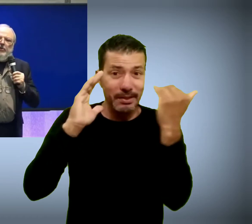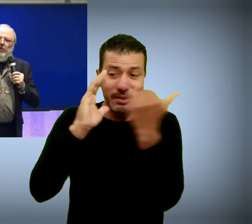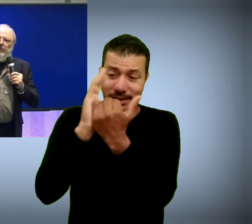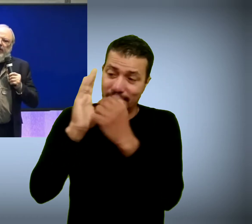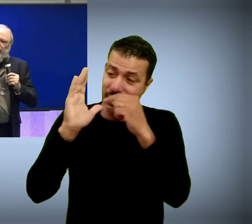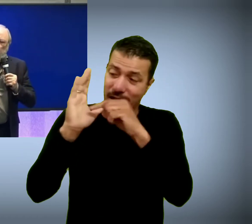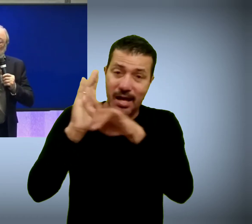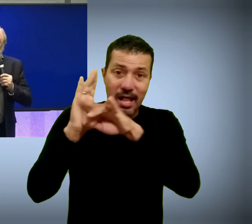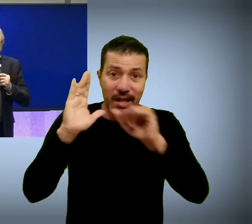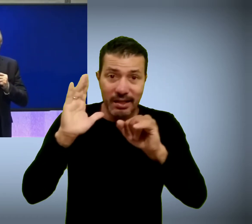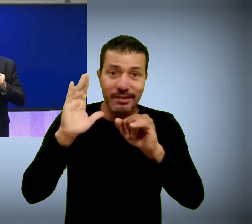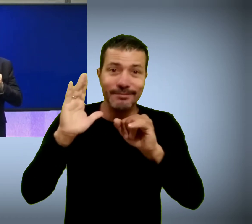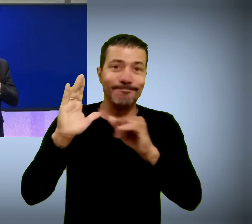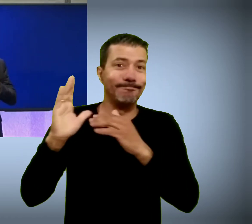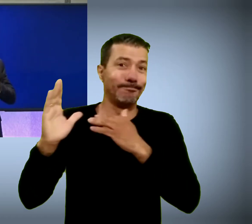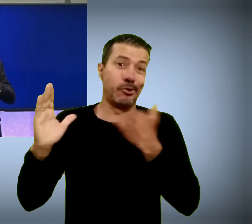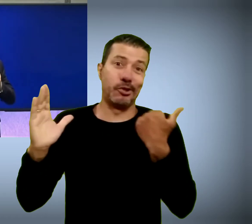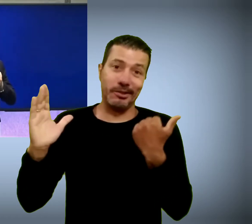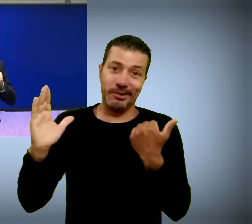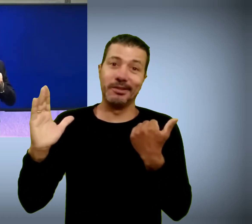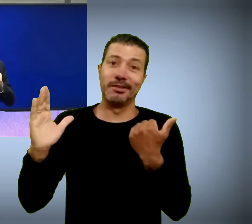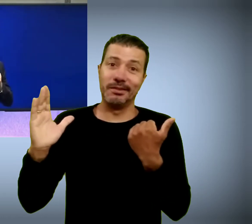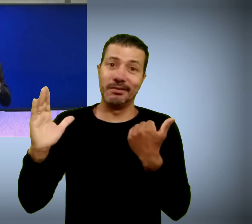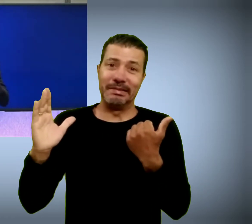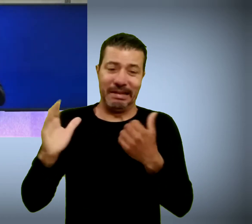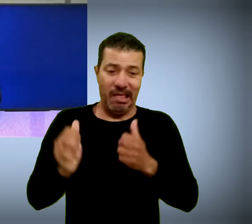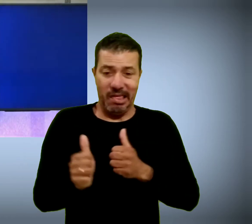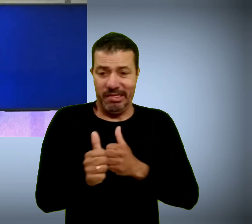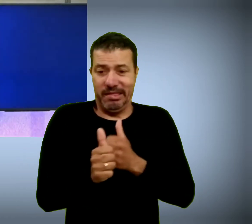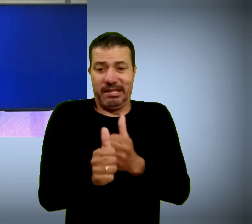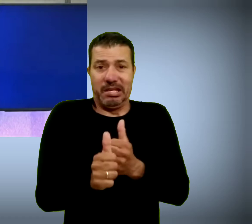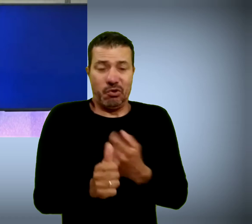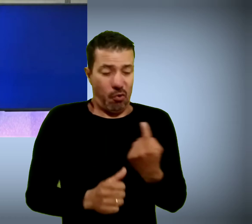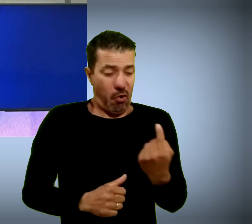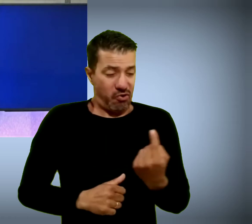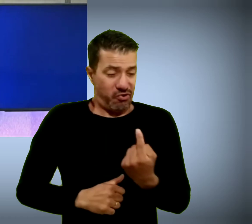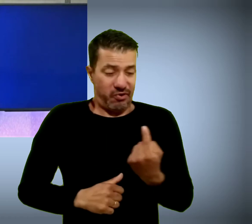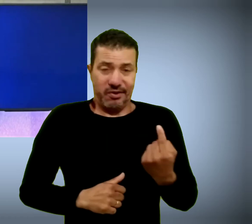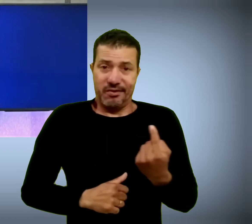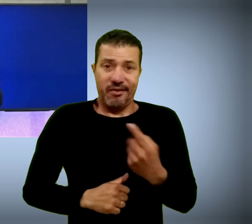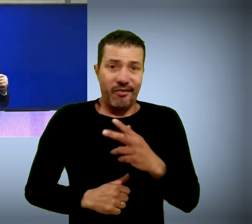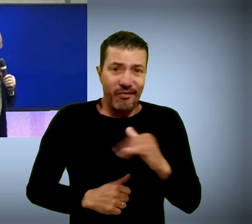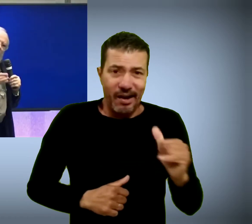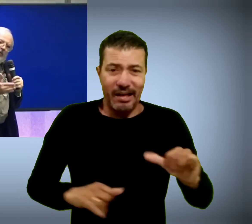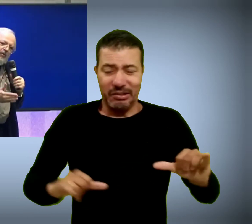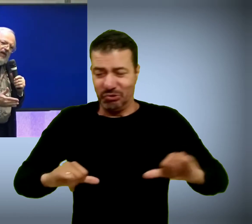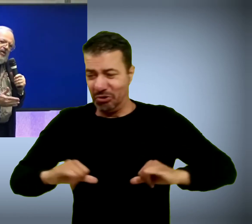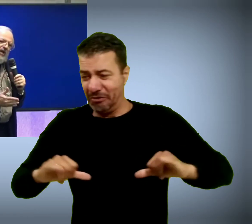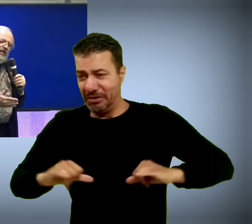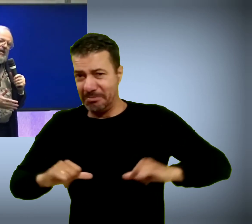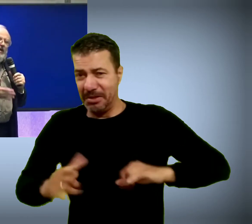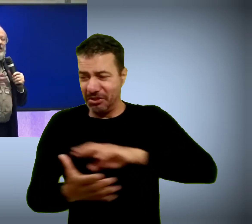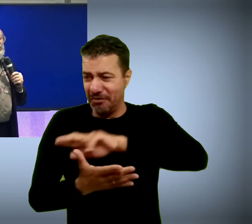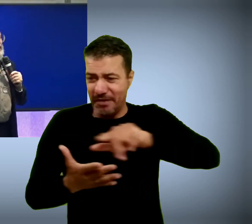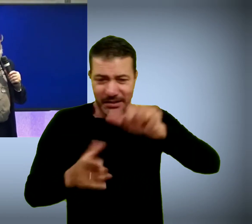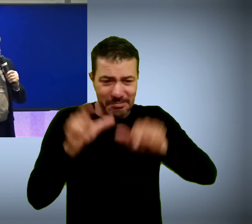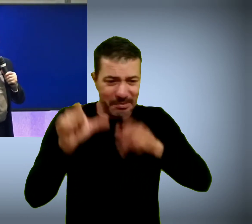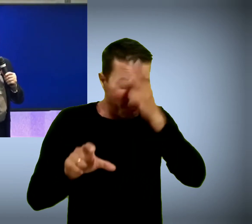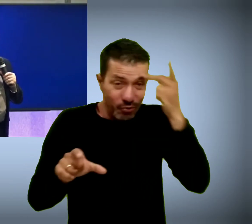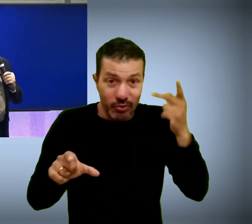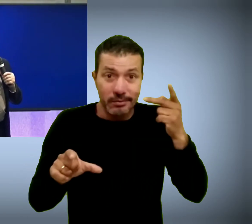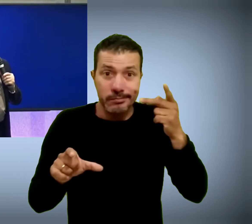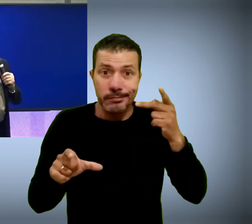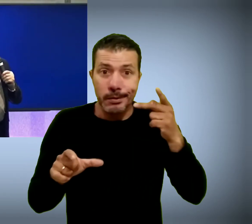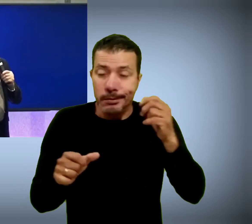você deixou de confiar no doador da vida, e você quer seguir sozinho. Se você seguir sozinho, você vai causar sofrimento em muita gente, e isso tem que